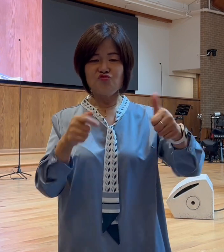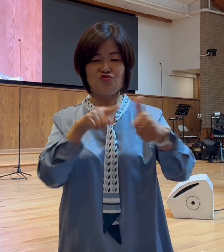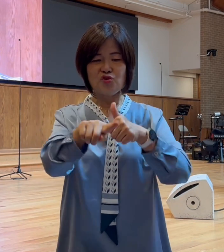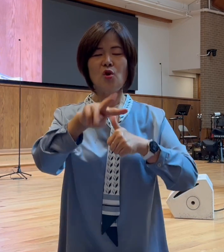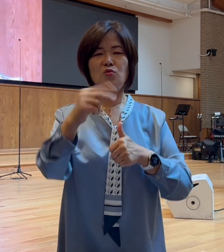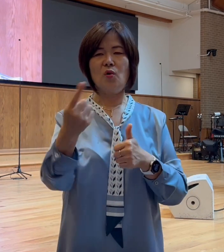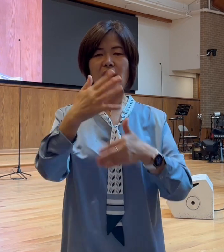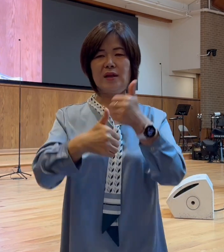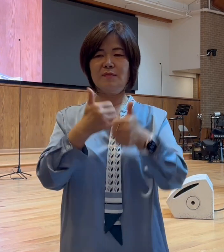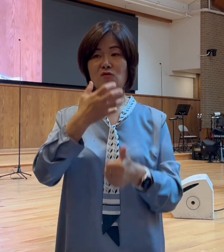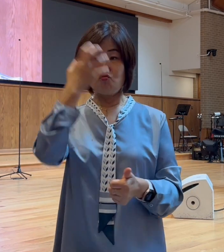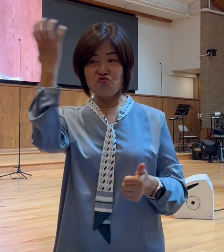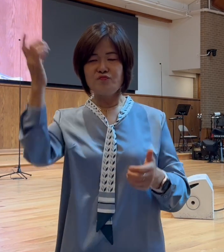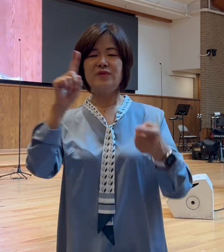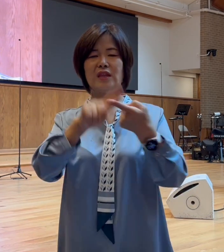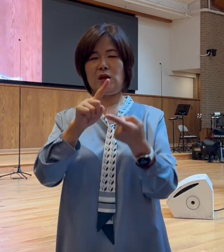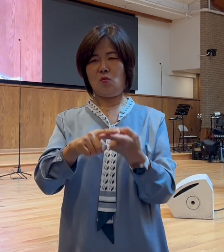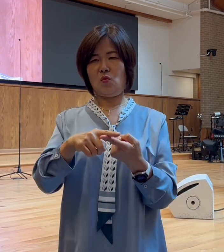하나님의 꿈은 사라지지 않습니다.